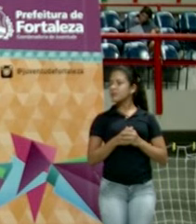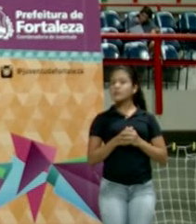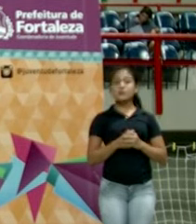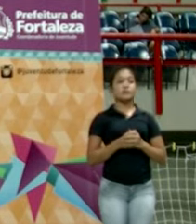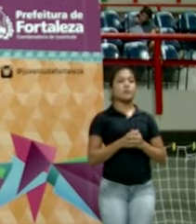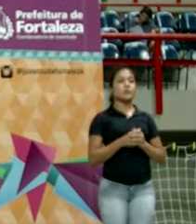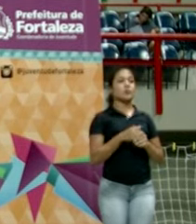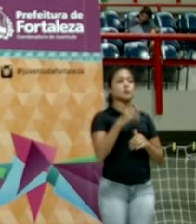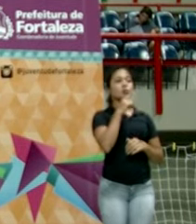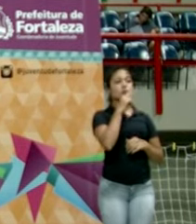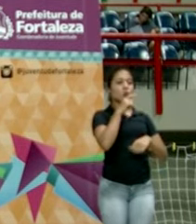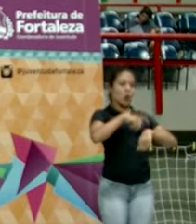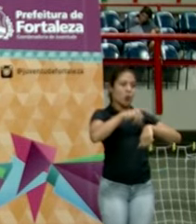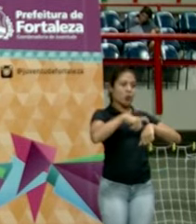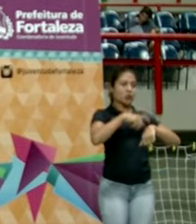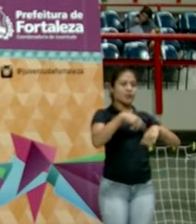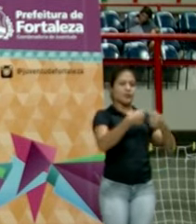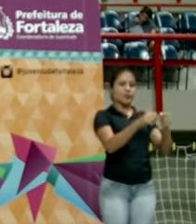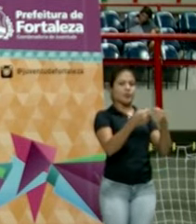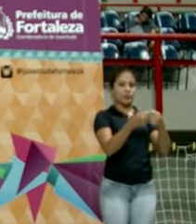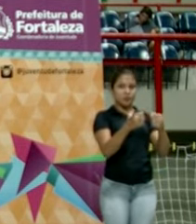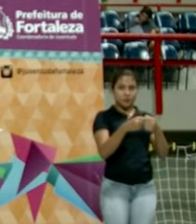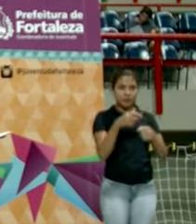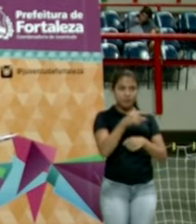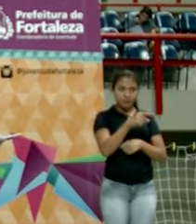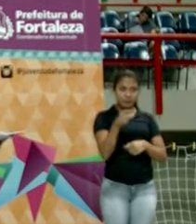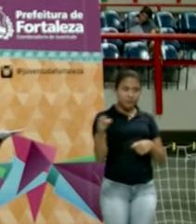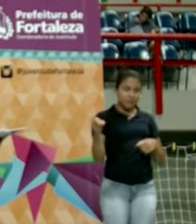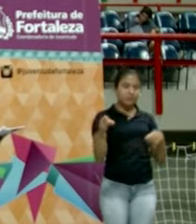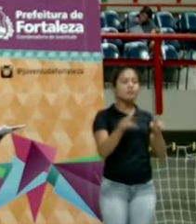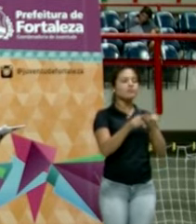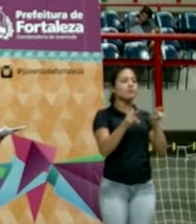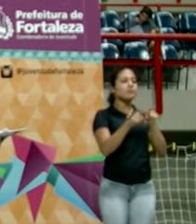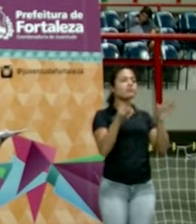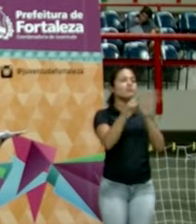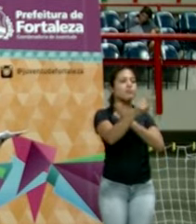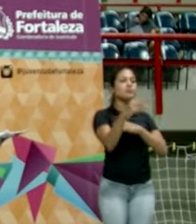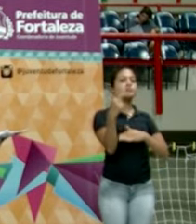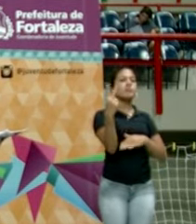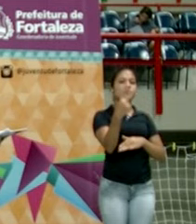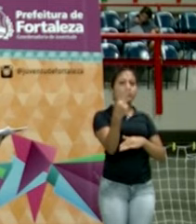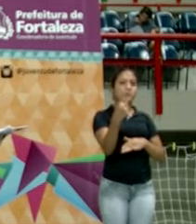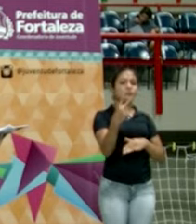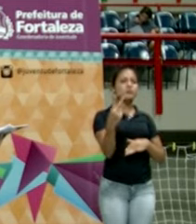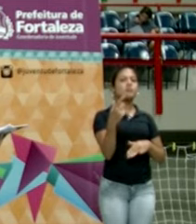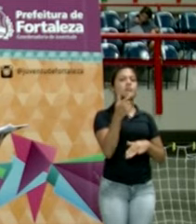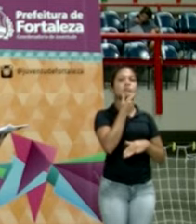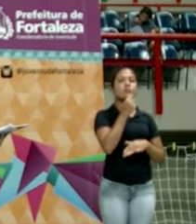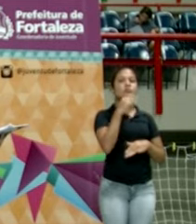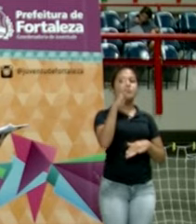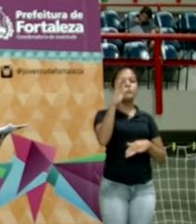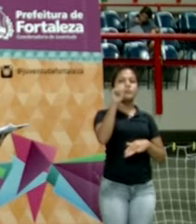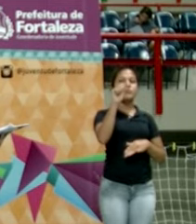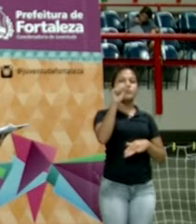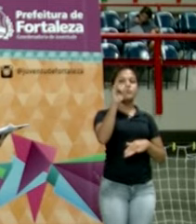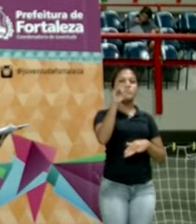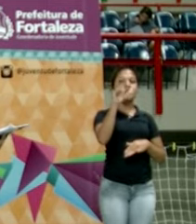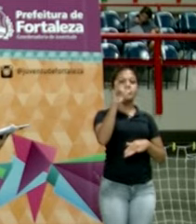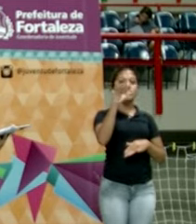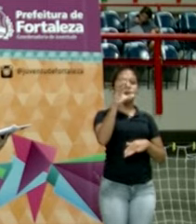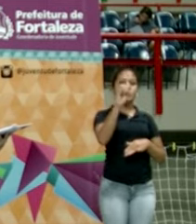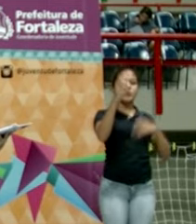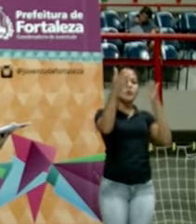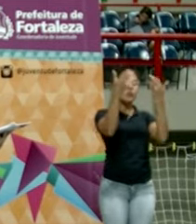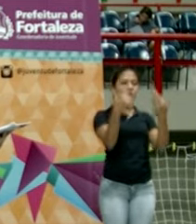Vamos agilizar porque tem o horário dos ônibus de vocês, né? Texto 2. Basílio Magno escreveu: Deus, como criador de todas